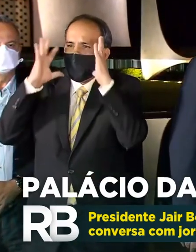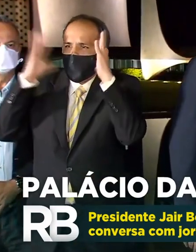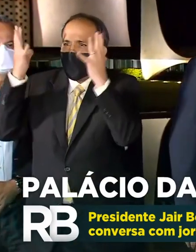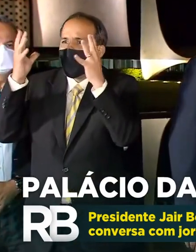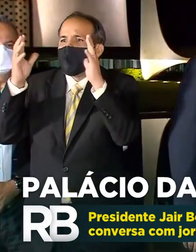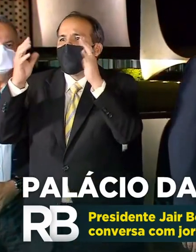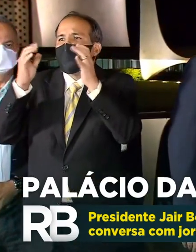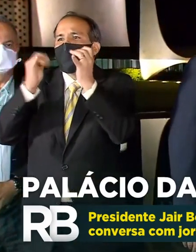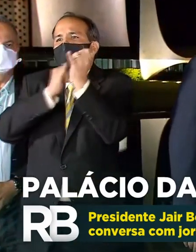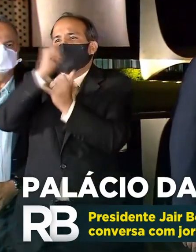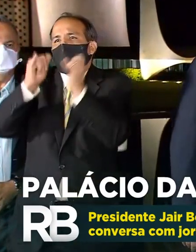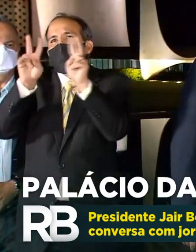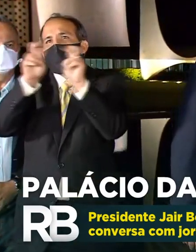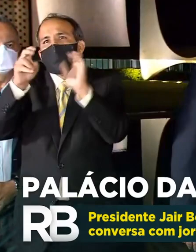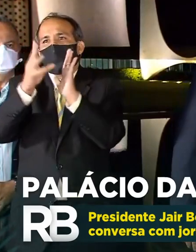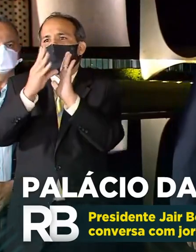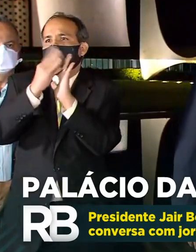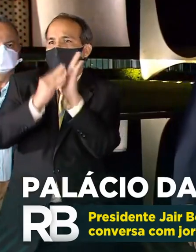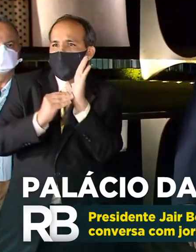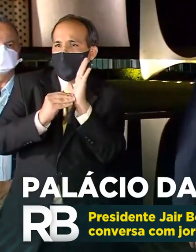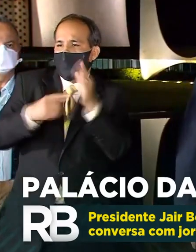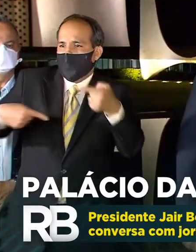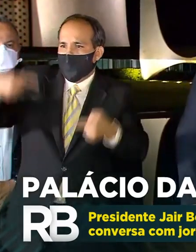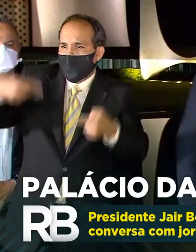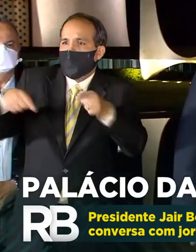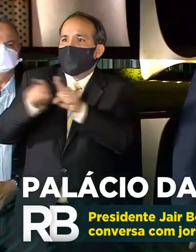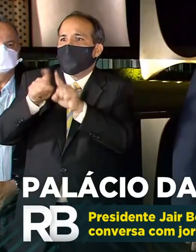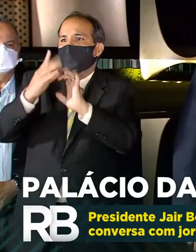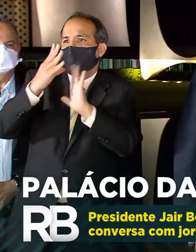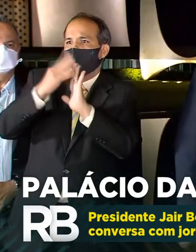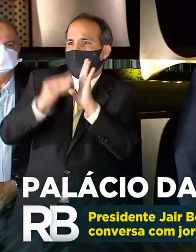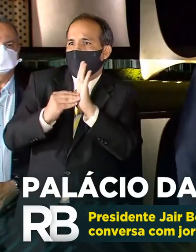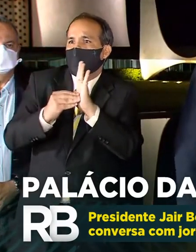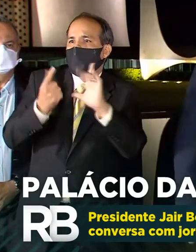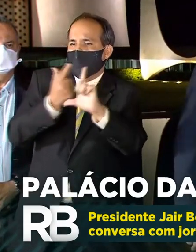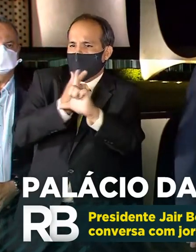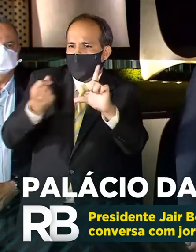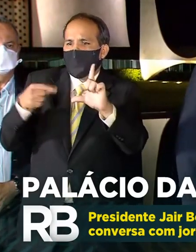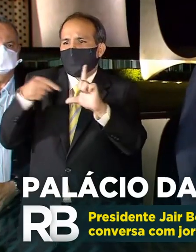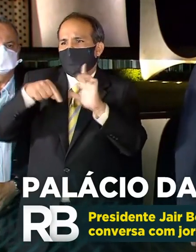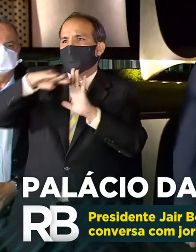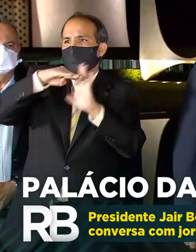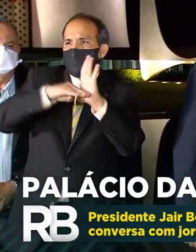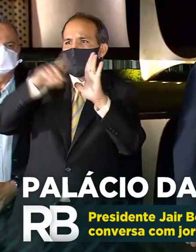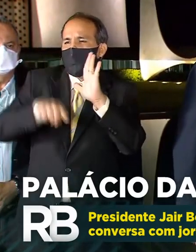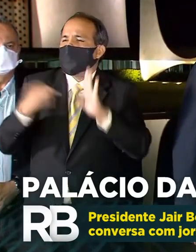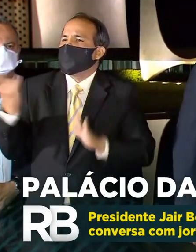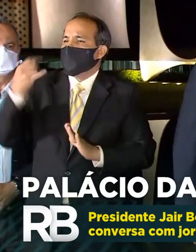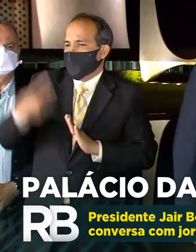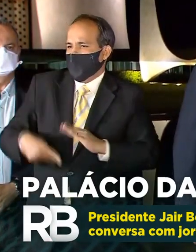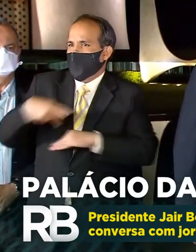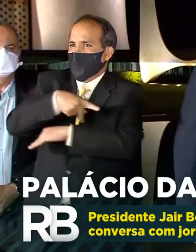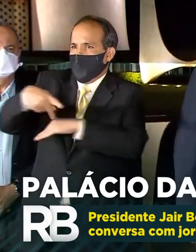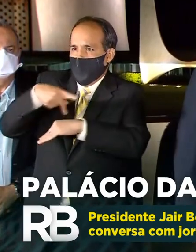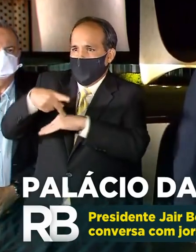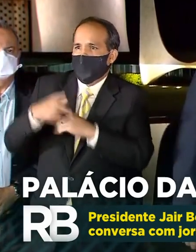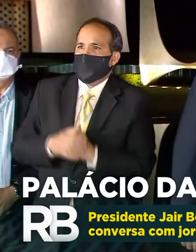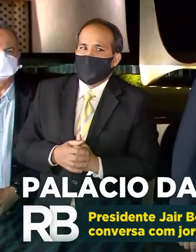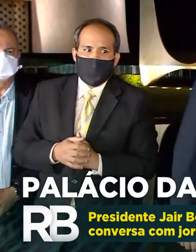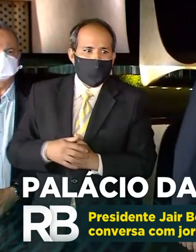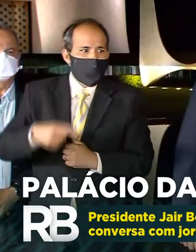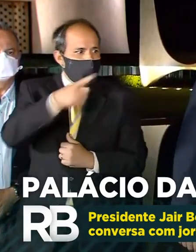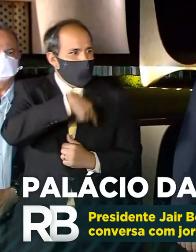agenda política, mas também da agenda econômica, uma agenda importante para o nosso país. A gente